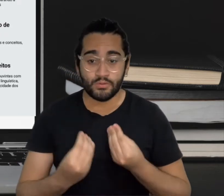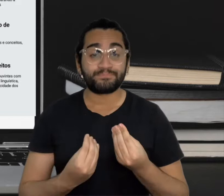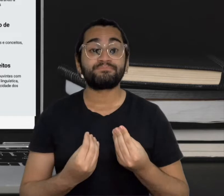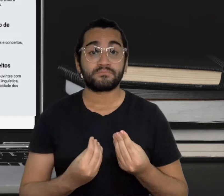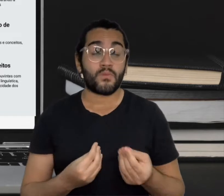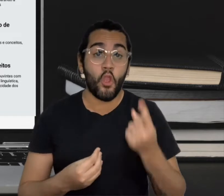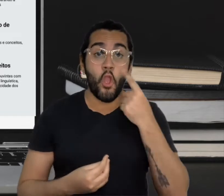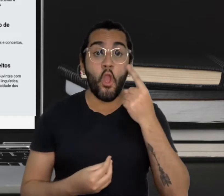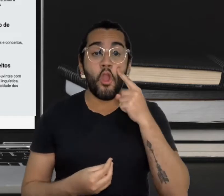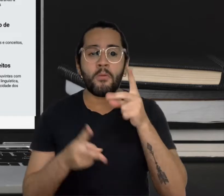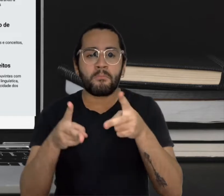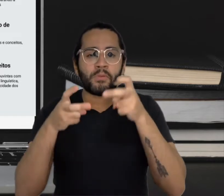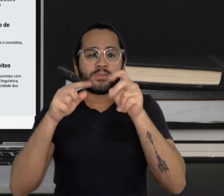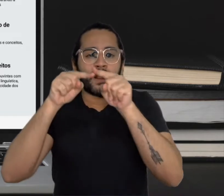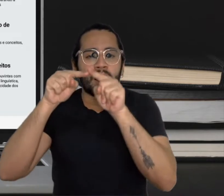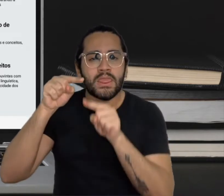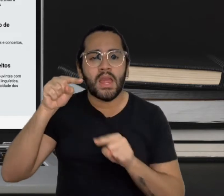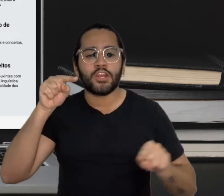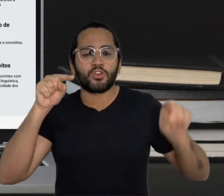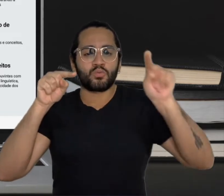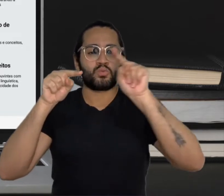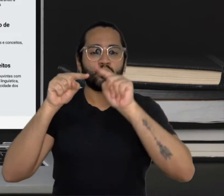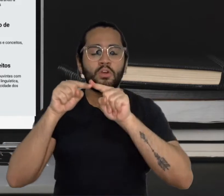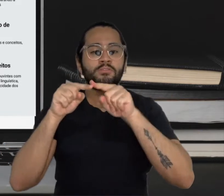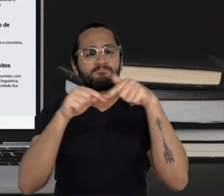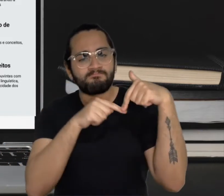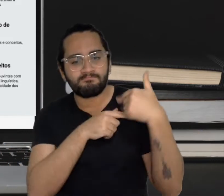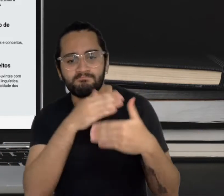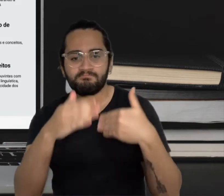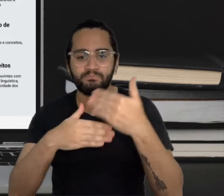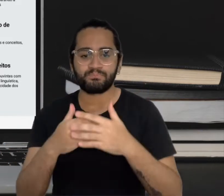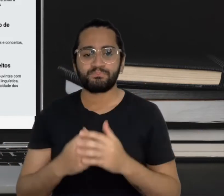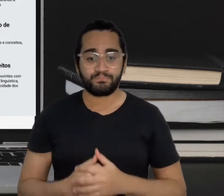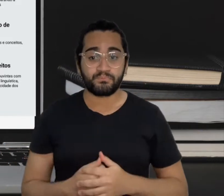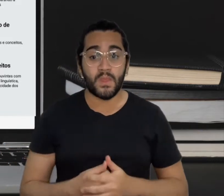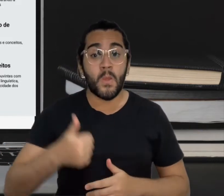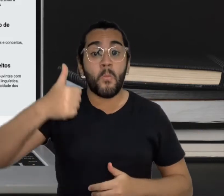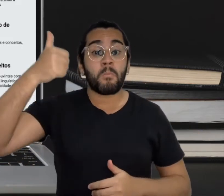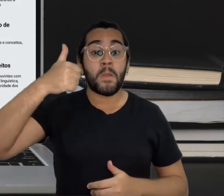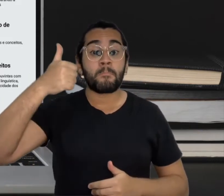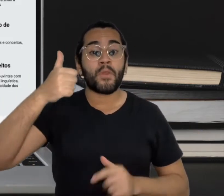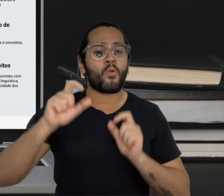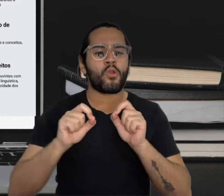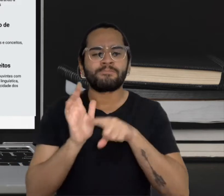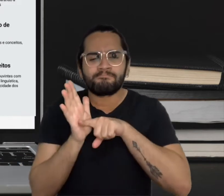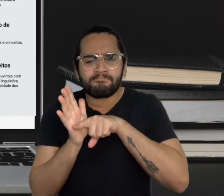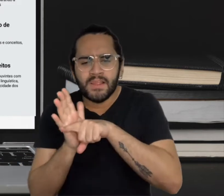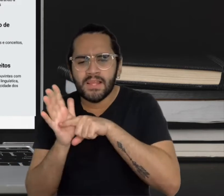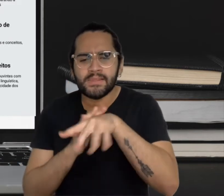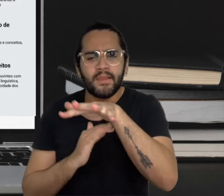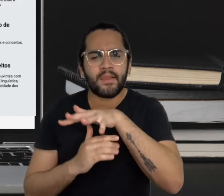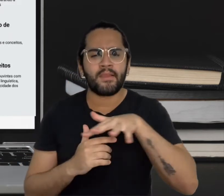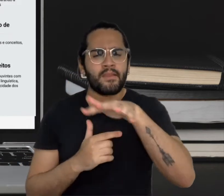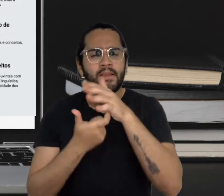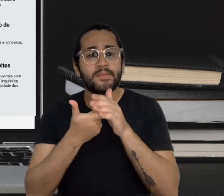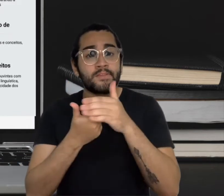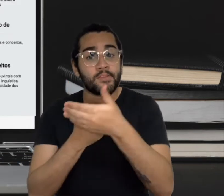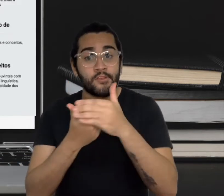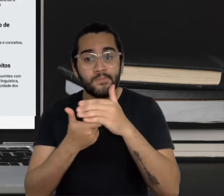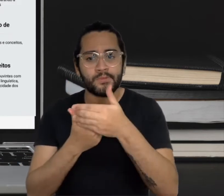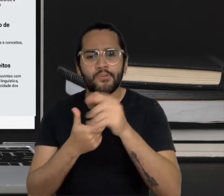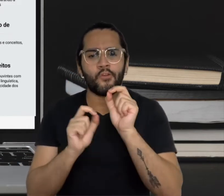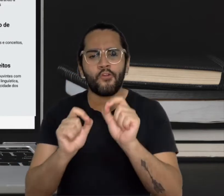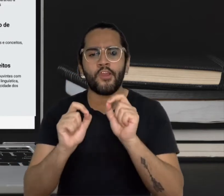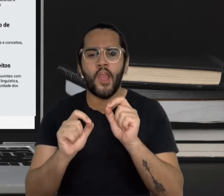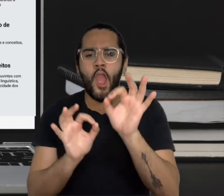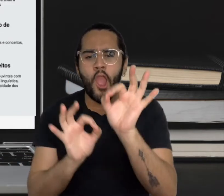levantamento, os resultados podem ser acompanhados neste diagrama que representa nosso trabalho de desenvolvimento. Em primeiro lugar, nós temos